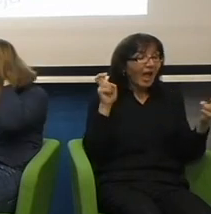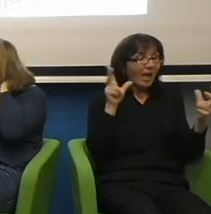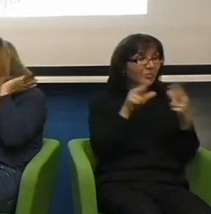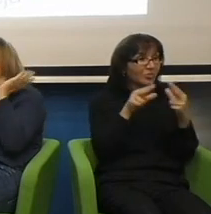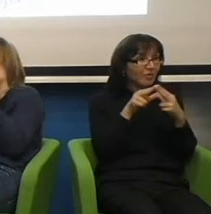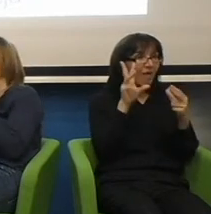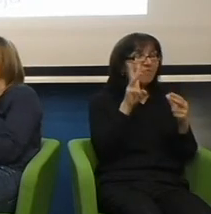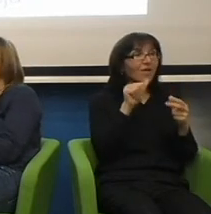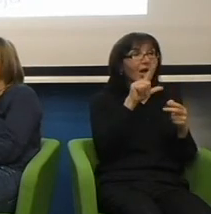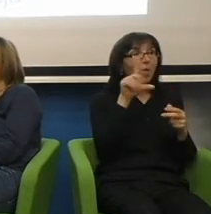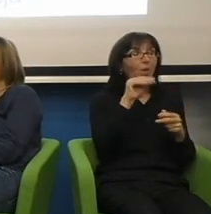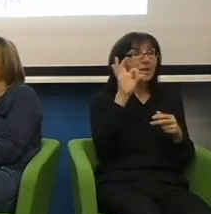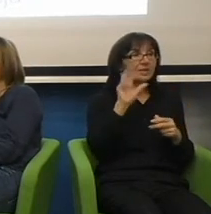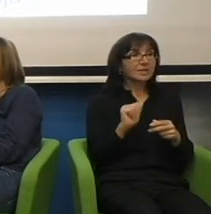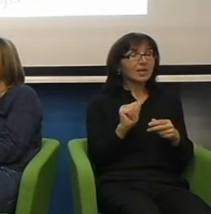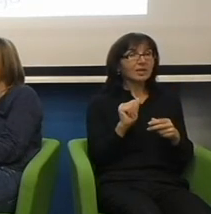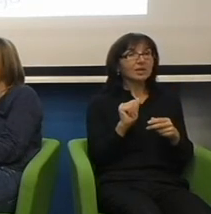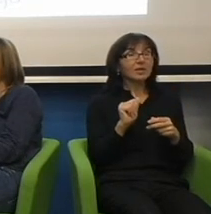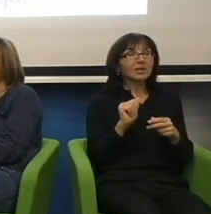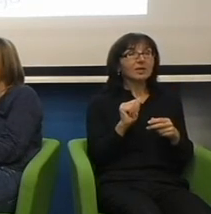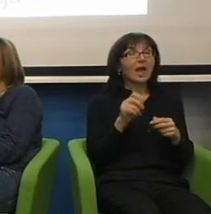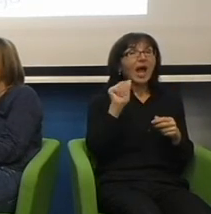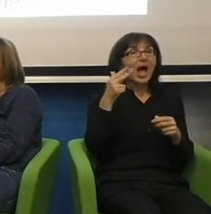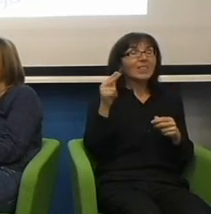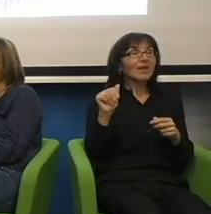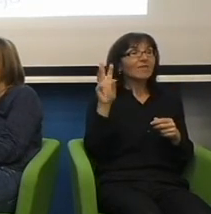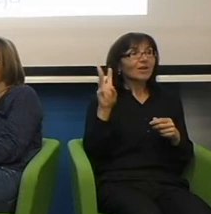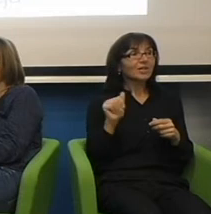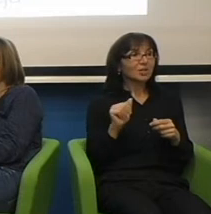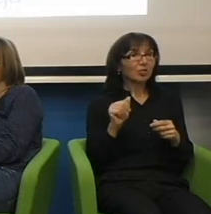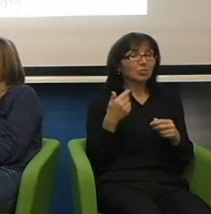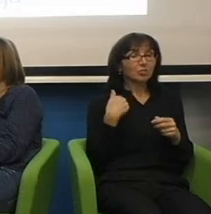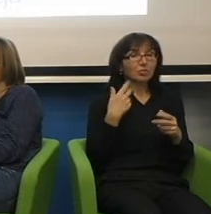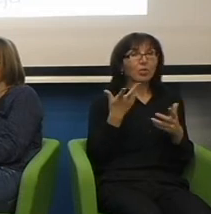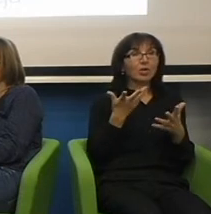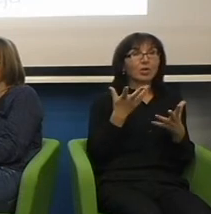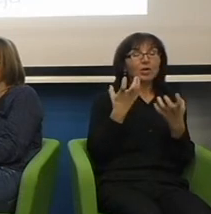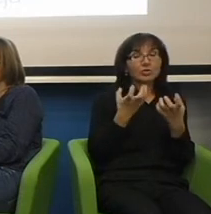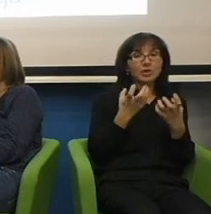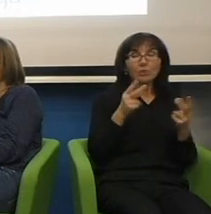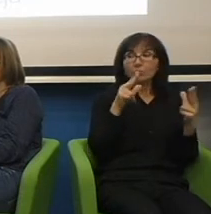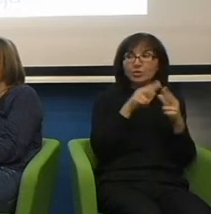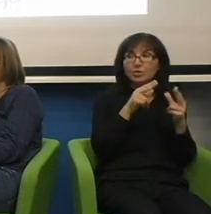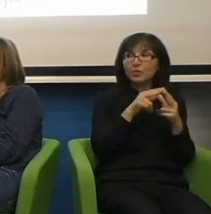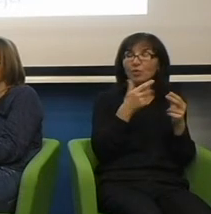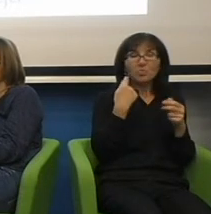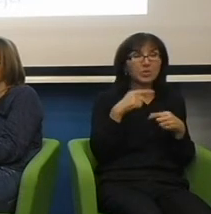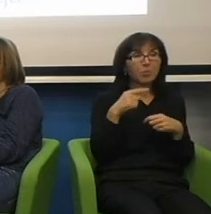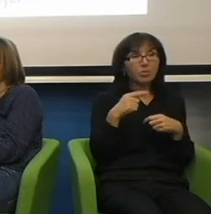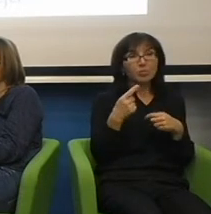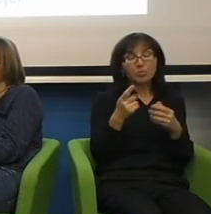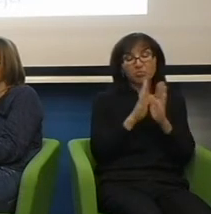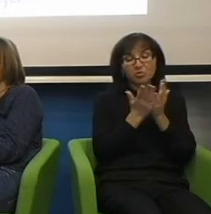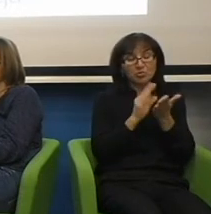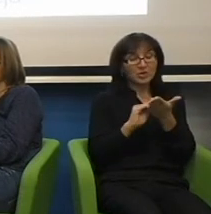tej sytuacji, którą Anna Walentynowicz mocno utrwalała, zresztą nie tylko ona, w ogóle nie było. Ale z kolei